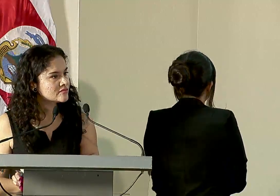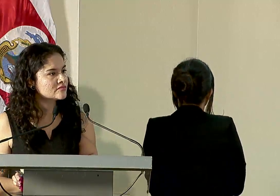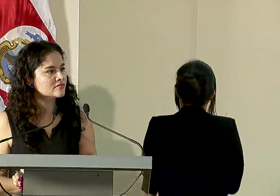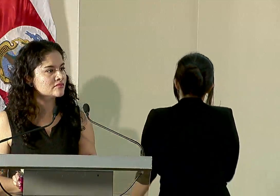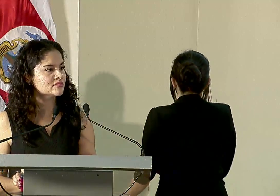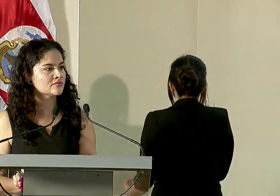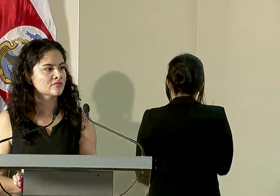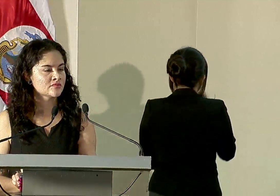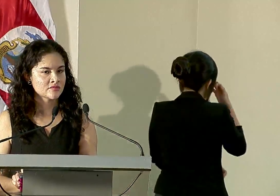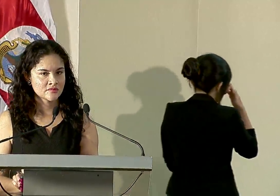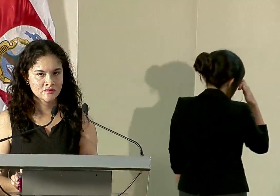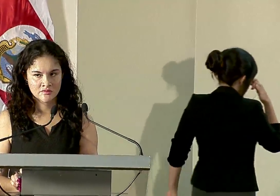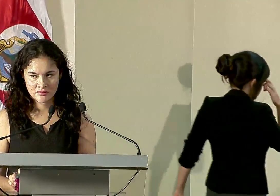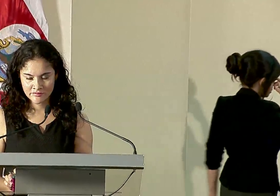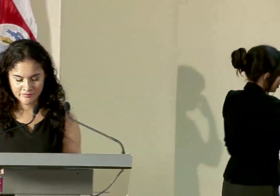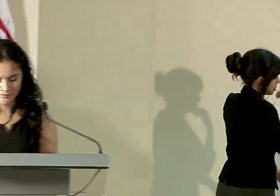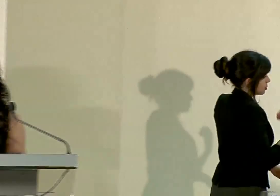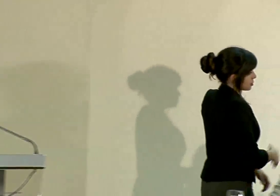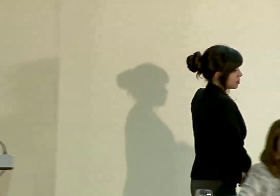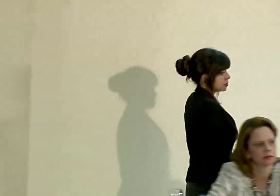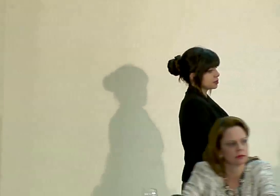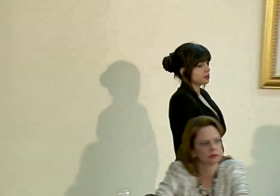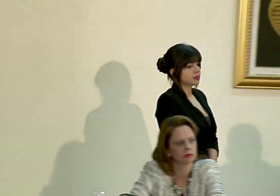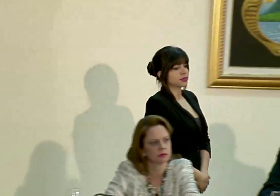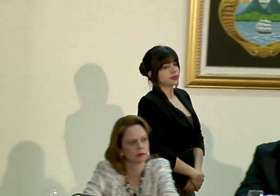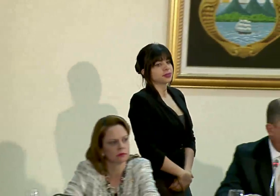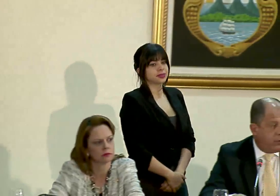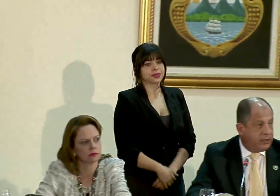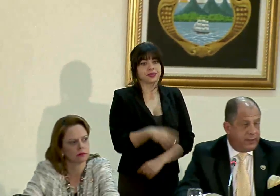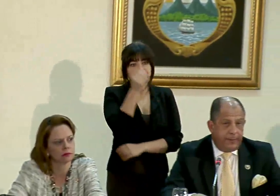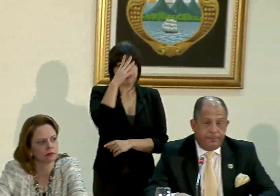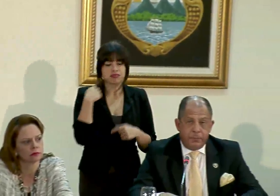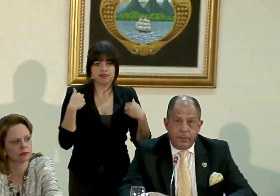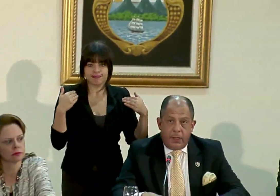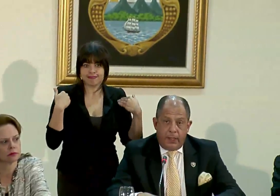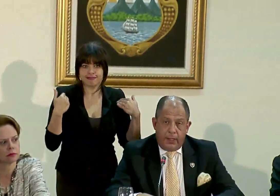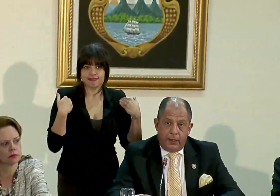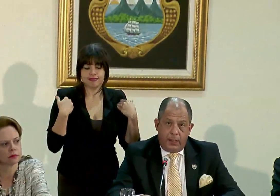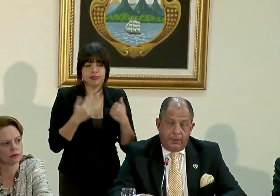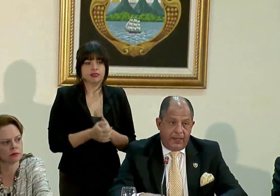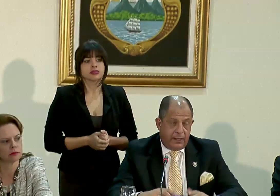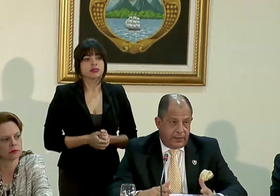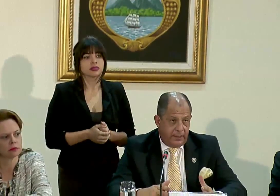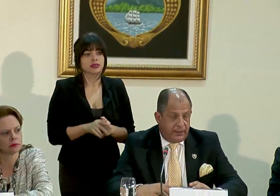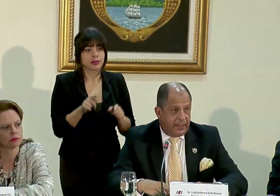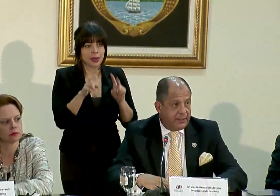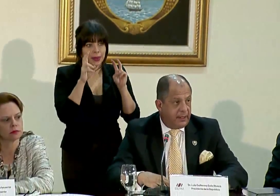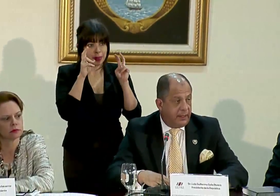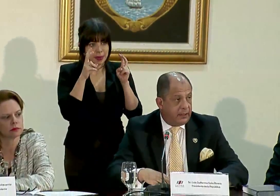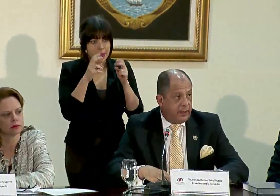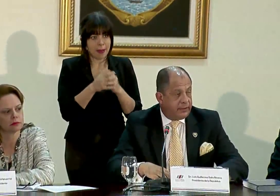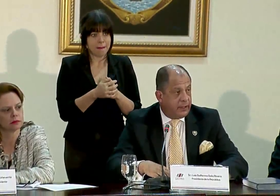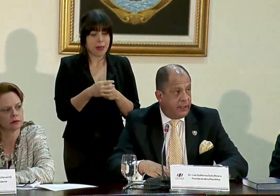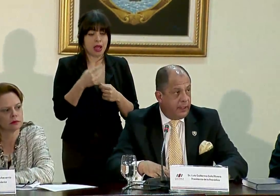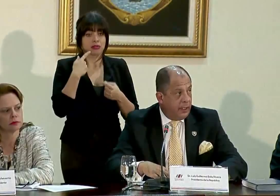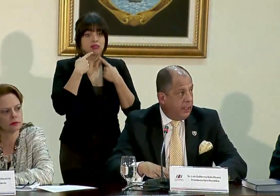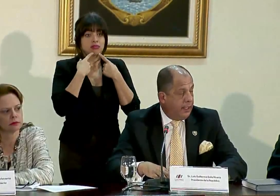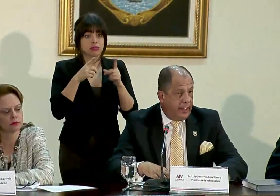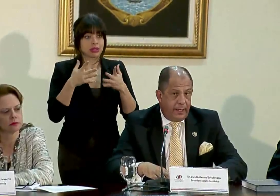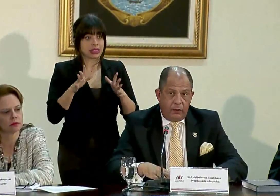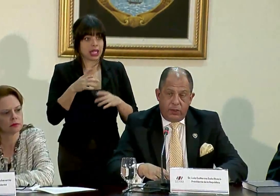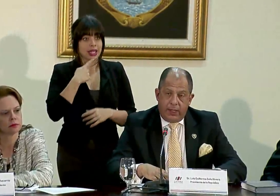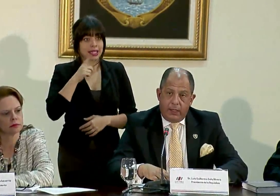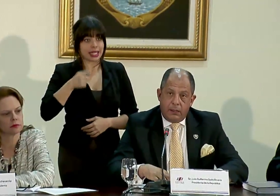Bueno, nada más señalar la gran complacencia que me produce haber logrado que se dictara esta directriz, que